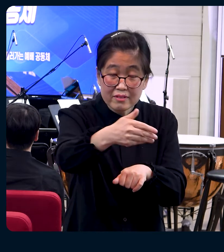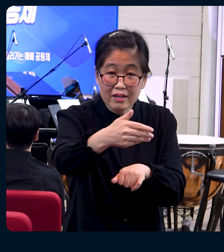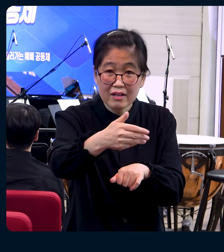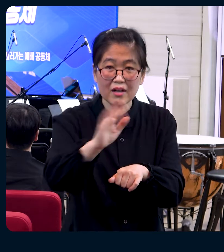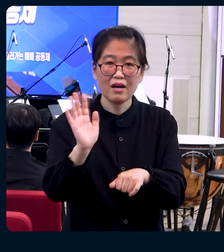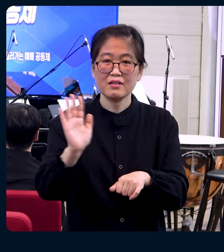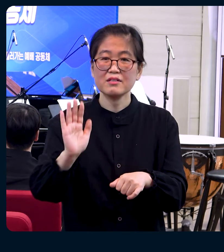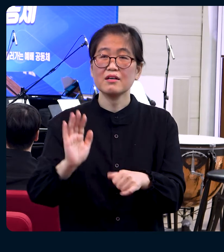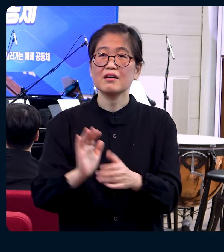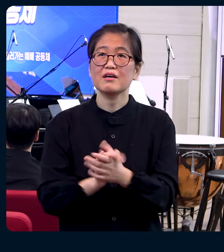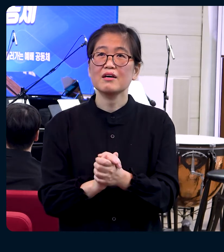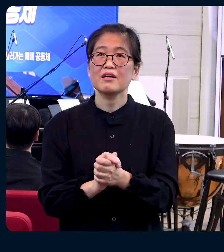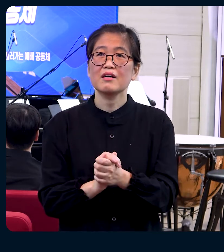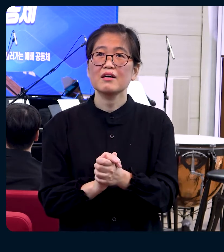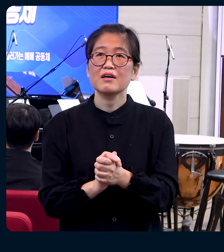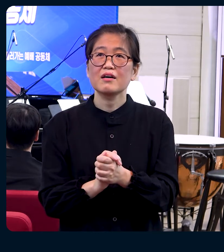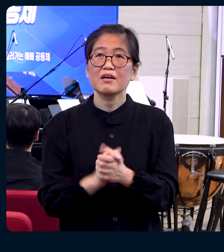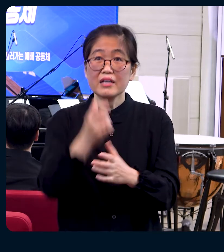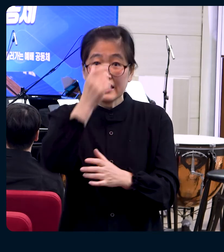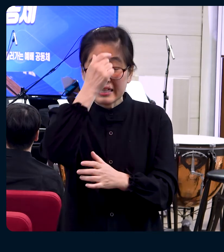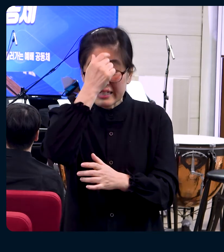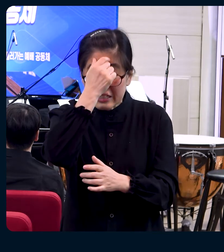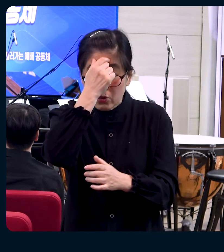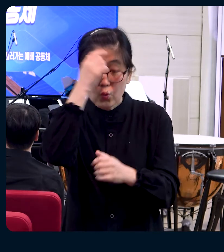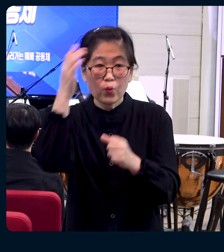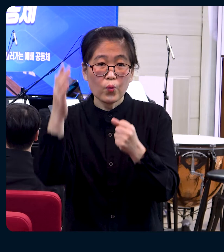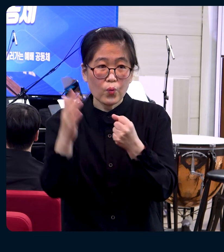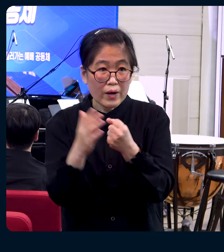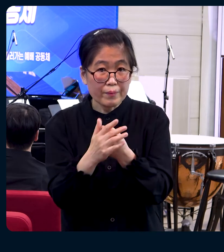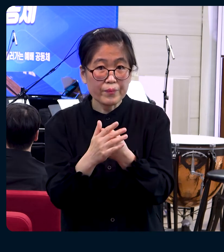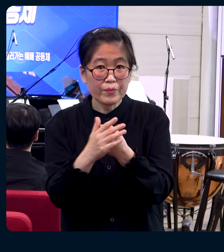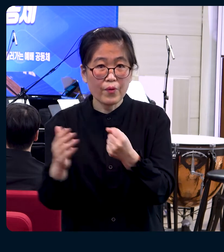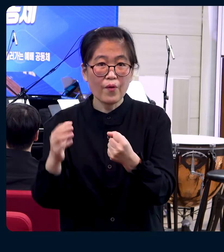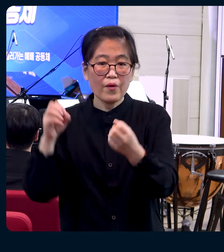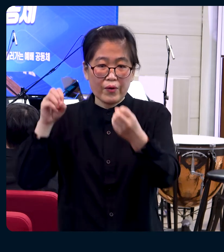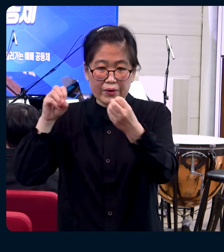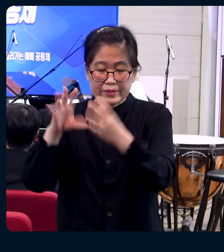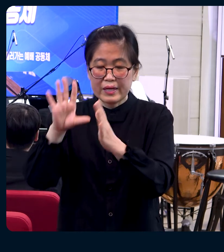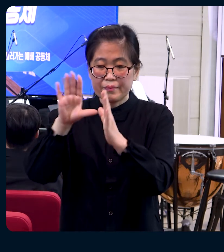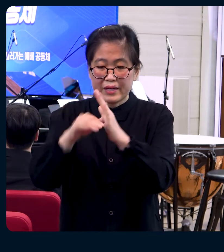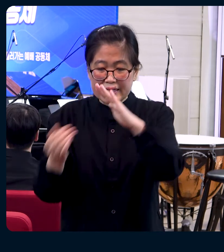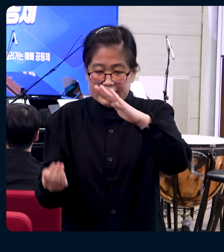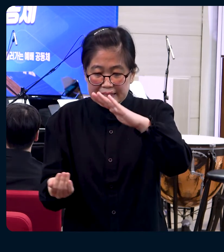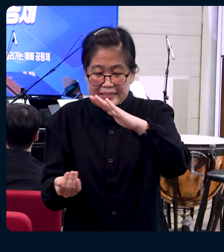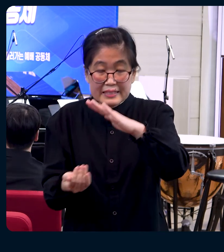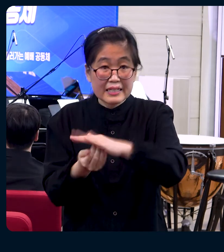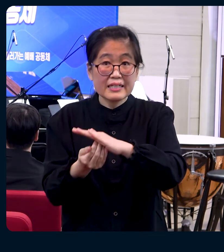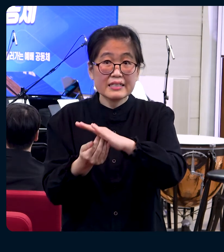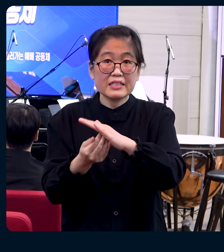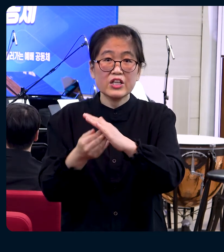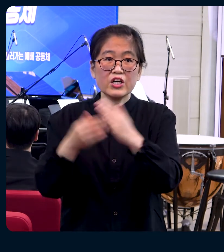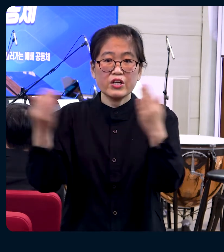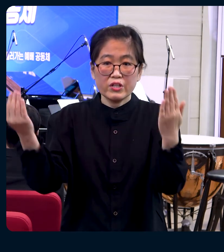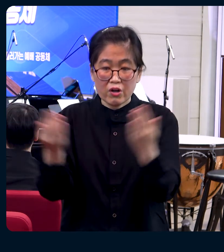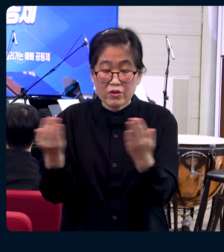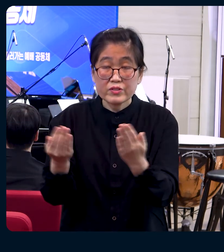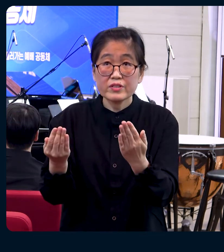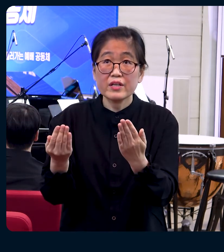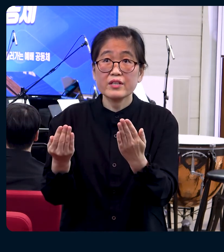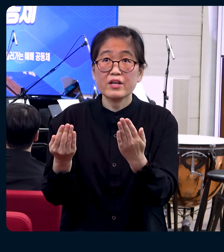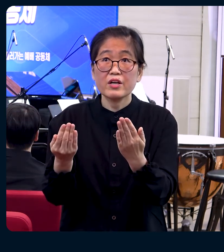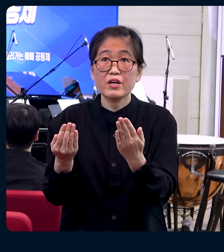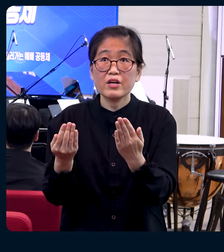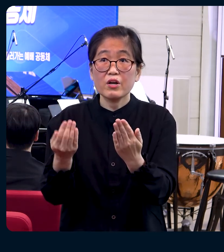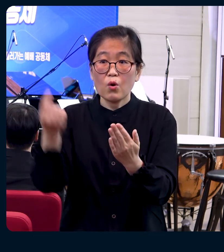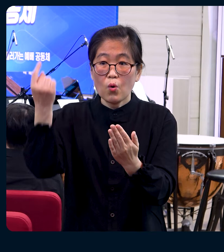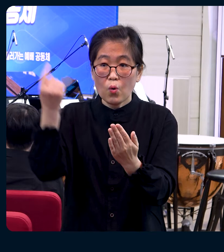아니라, 그런 시간만이 아니라 기도함으로 말미암아 하나님의 응답의 때가 차오는 역사가